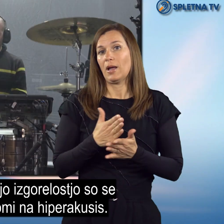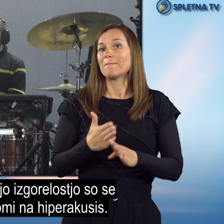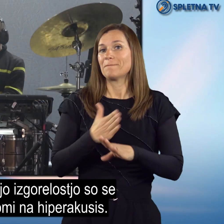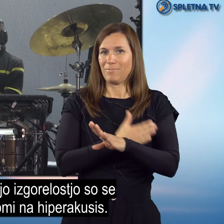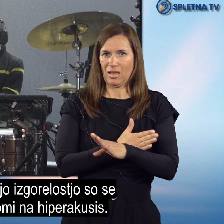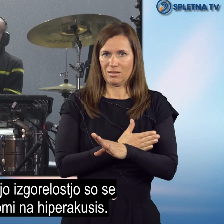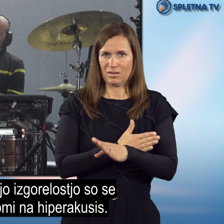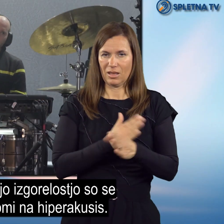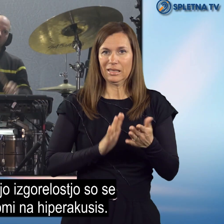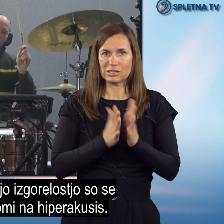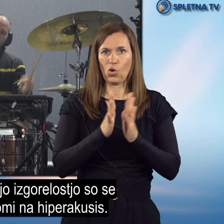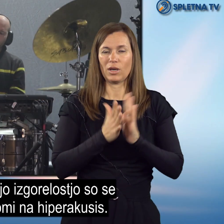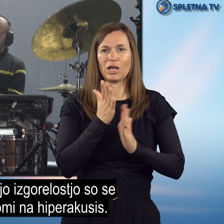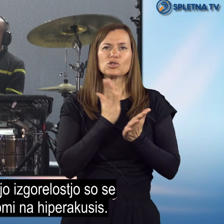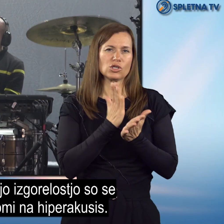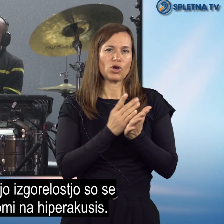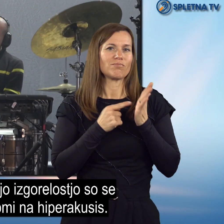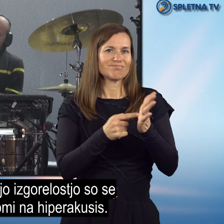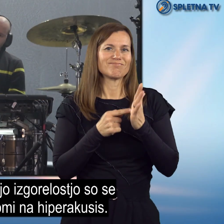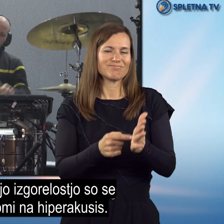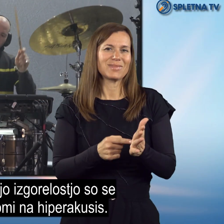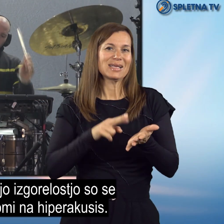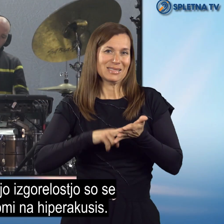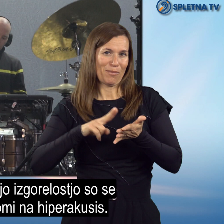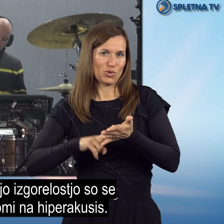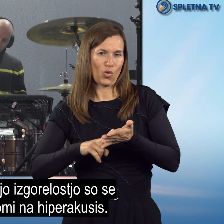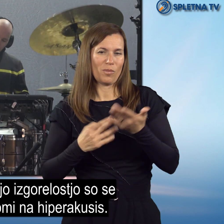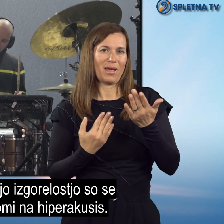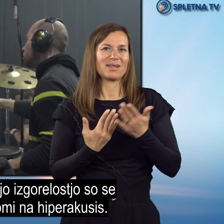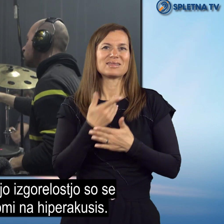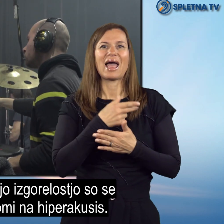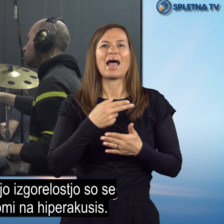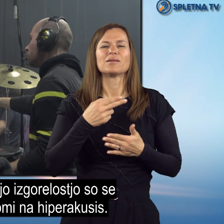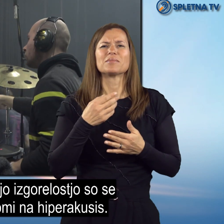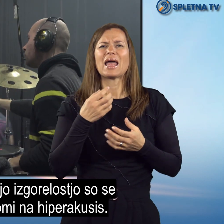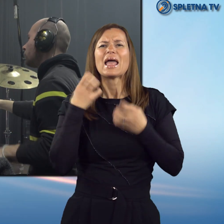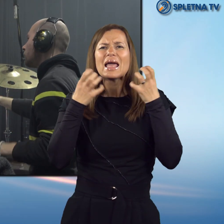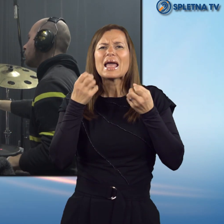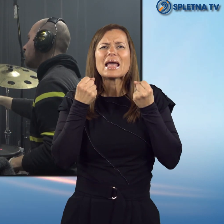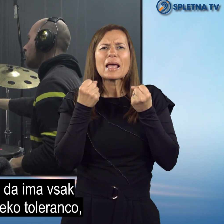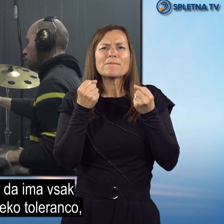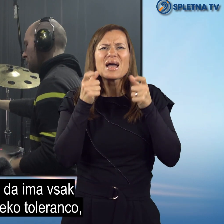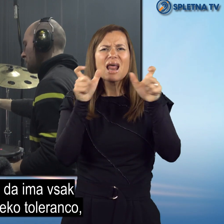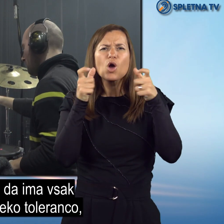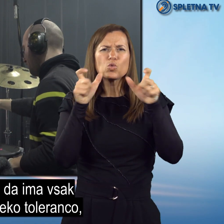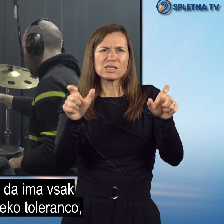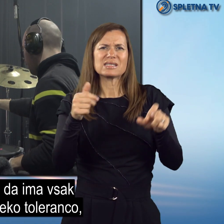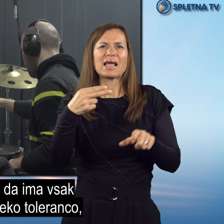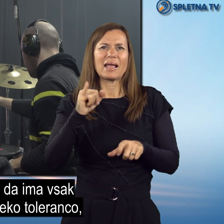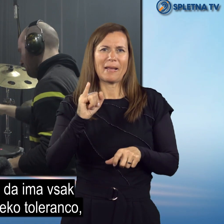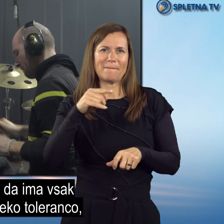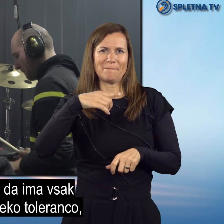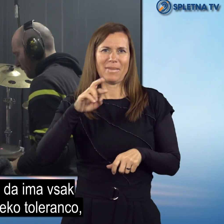Že pred to mojo izgorelostjo so že kazali simptome na ta hiperakusis. Jaz mislim, da ima vsak človek